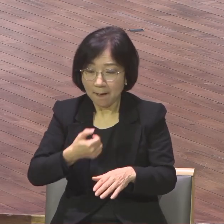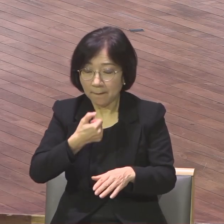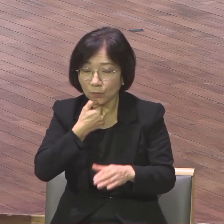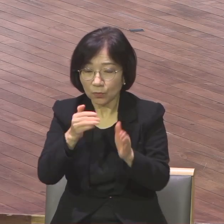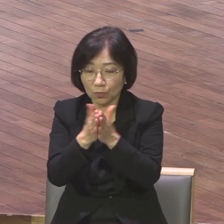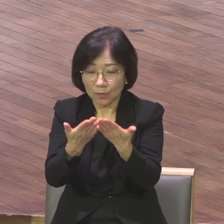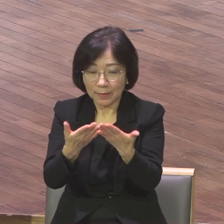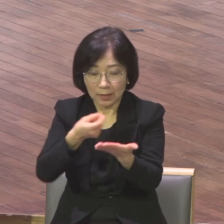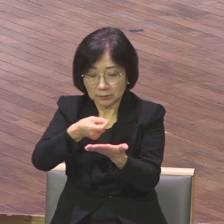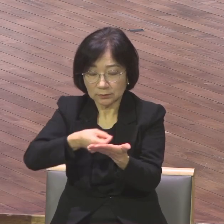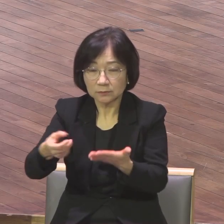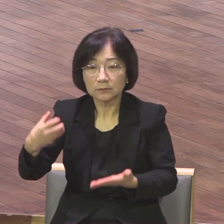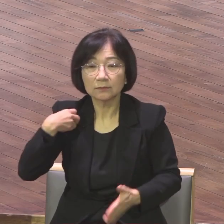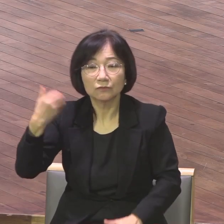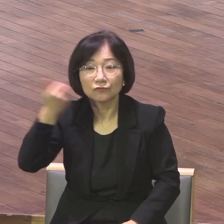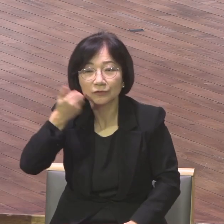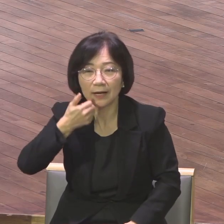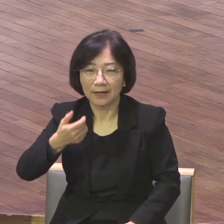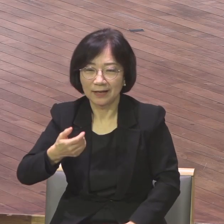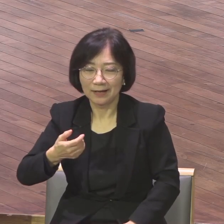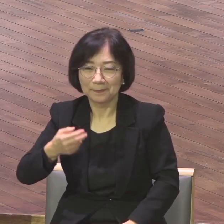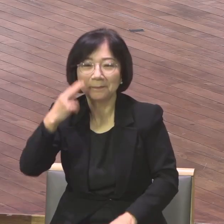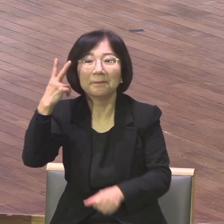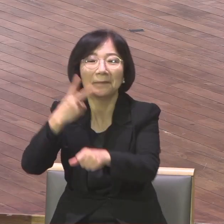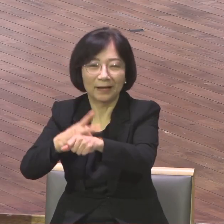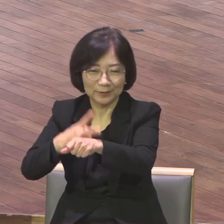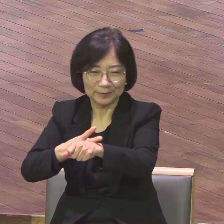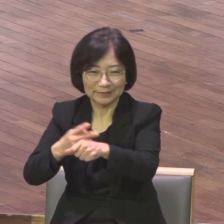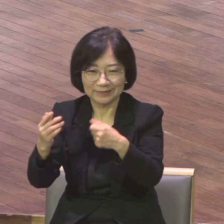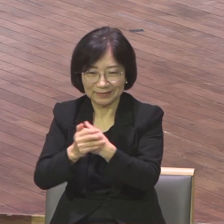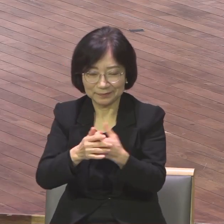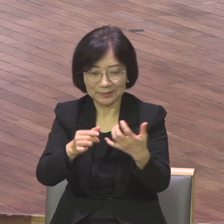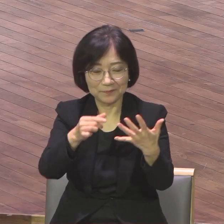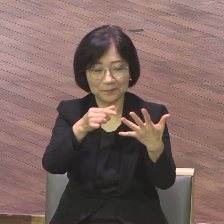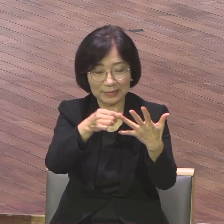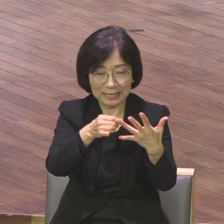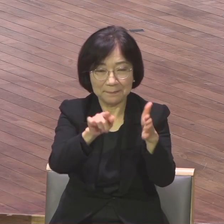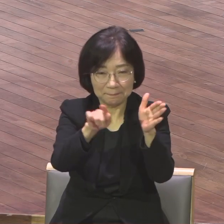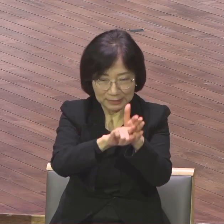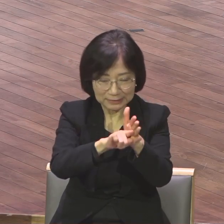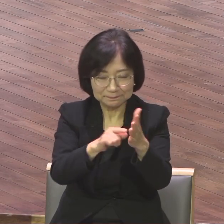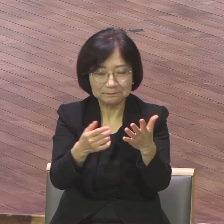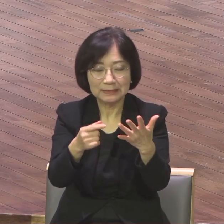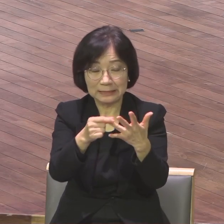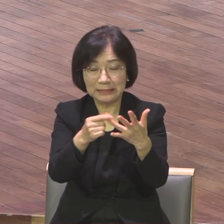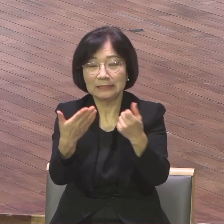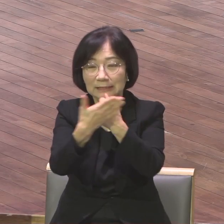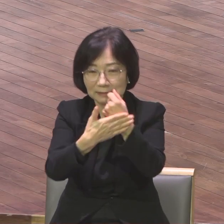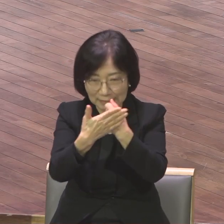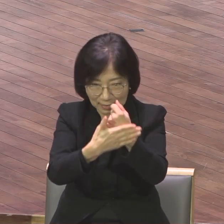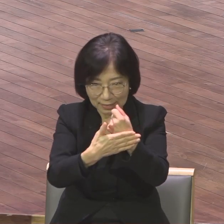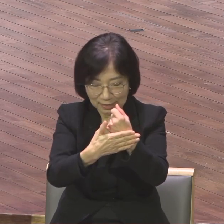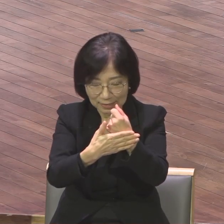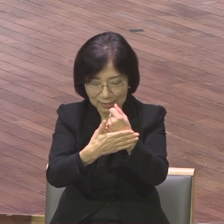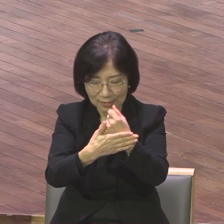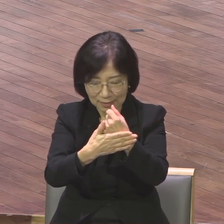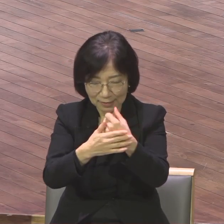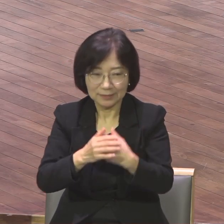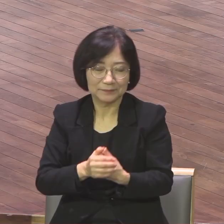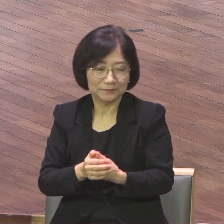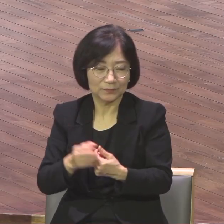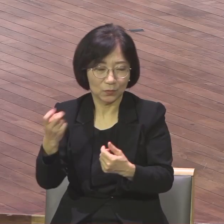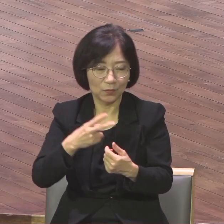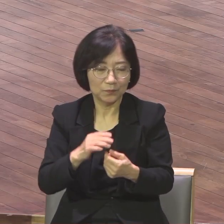썼습니다. 바울이 썼기 때문에 이 오직 믿음, 오직 은혜도 마찬가지. 사도 바울은 구원부터 시작해서